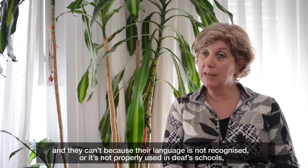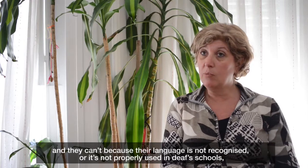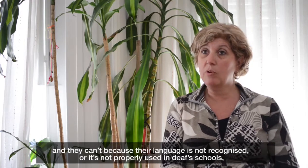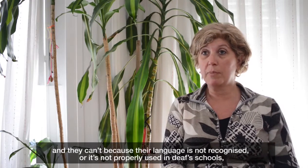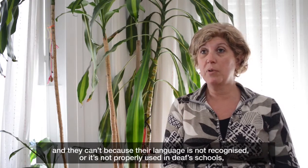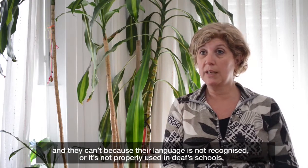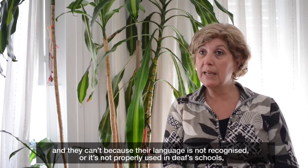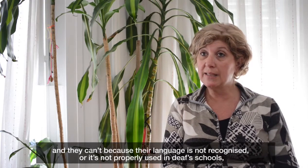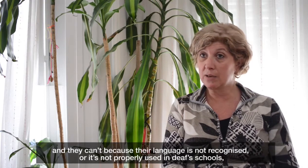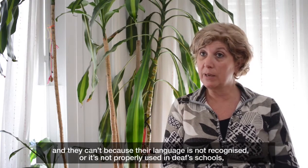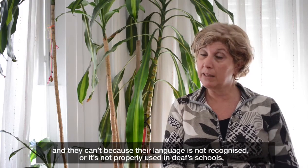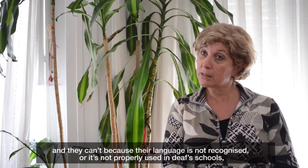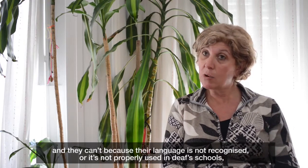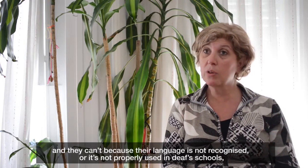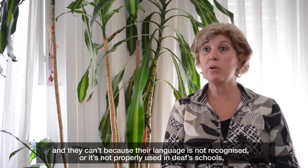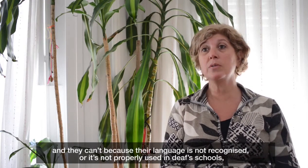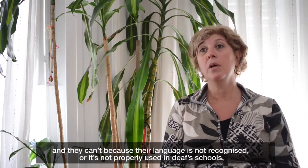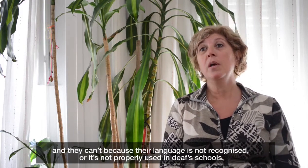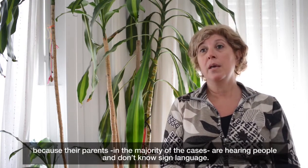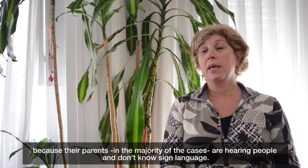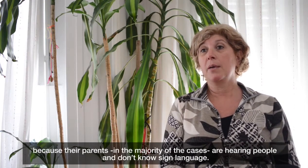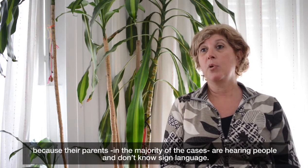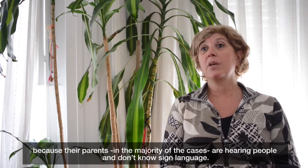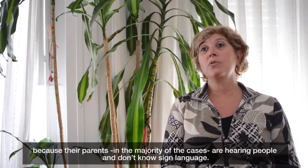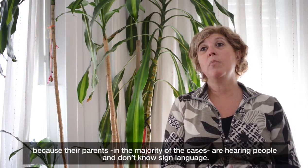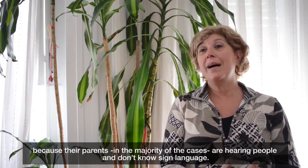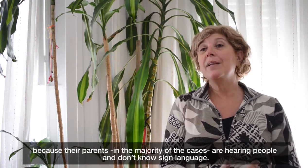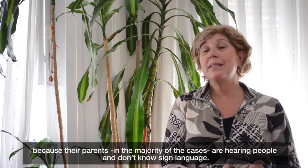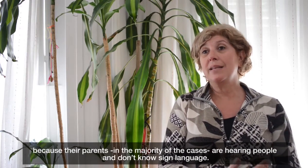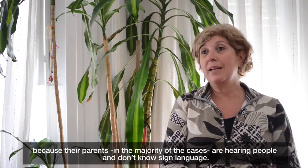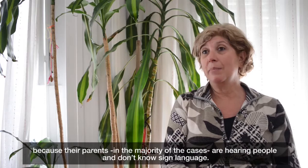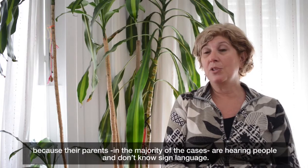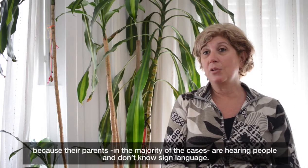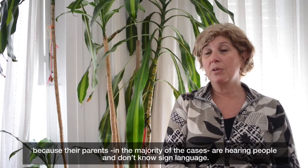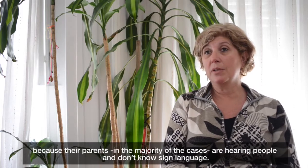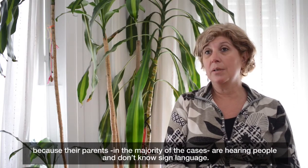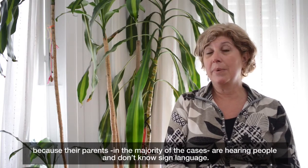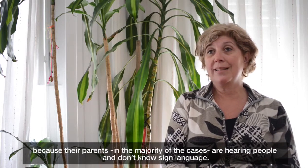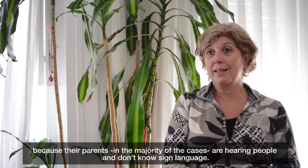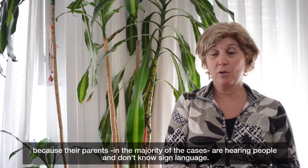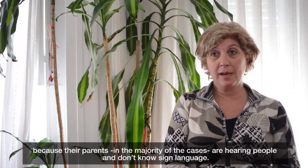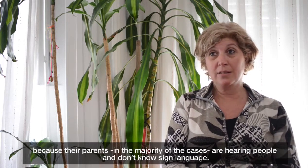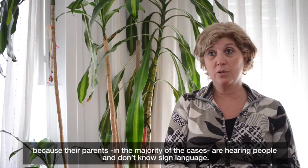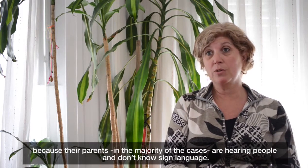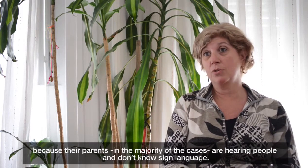como corresponde en las escuelas de sordos, porque sus padres en la mayor parte de los casos